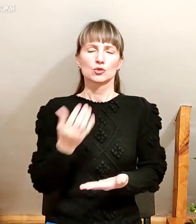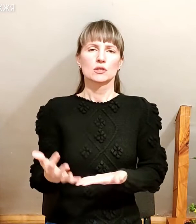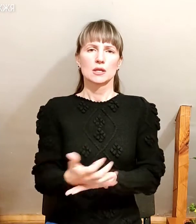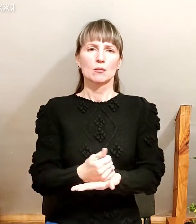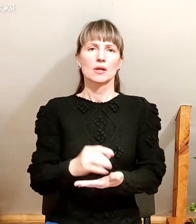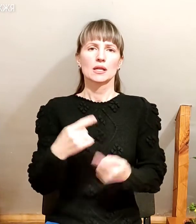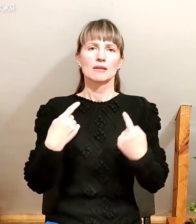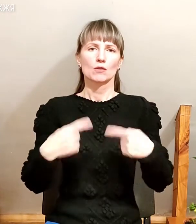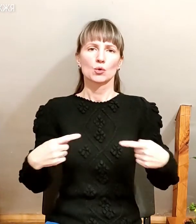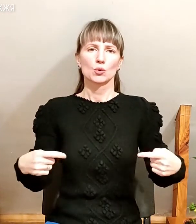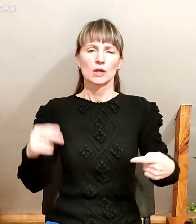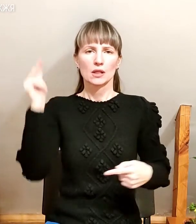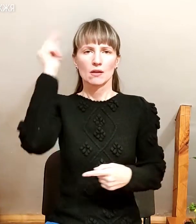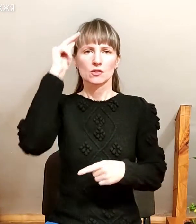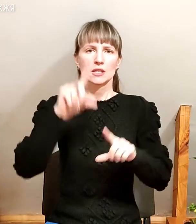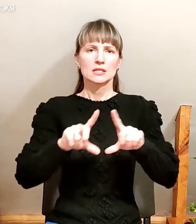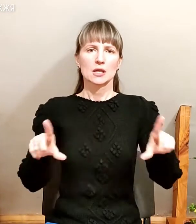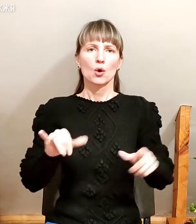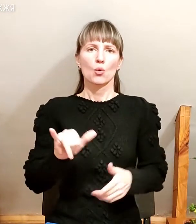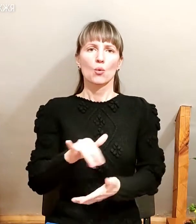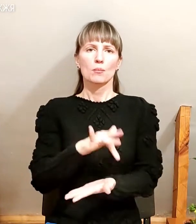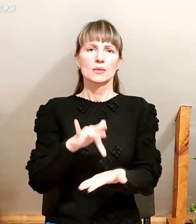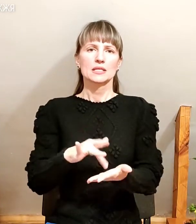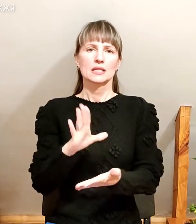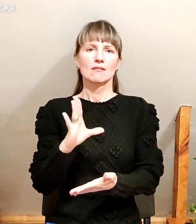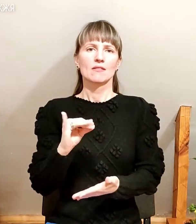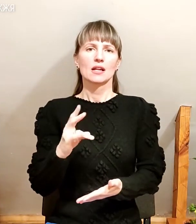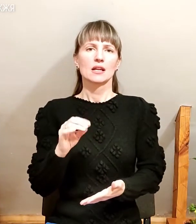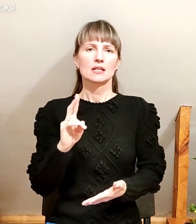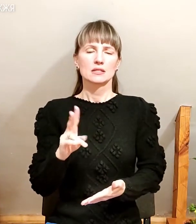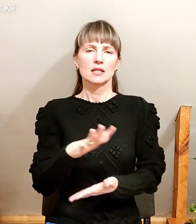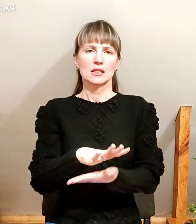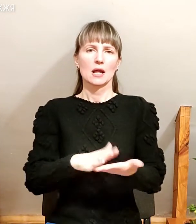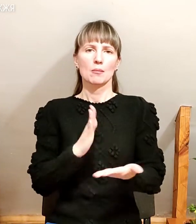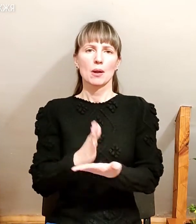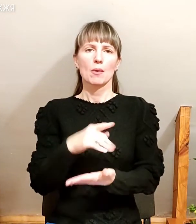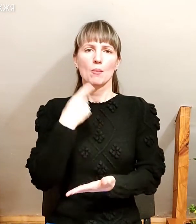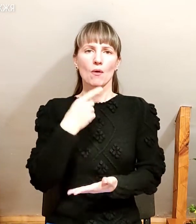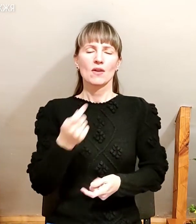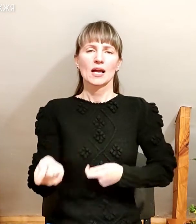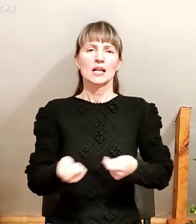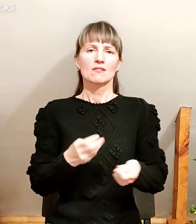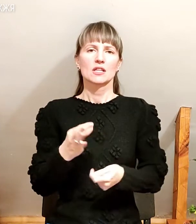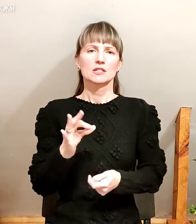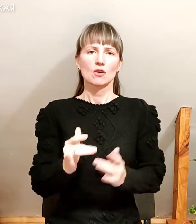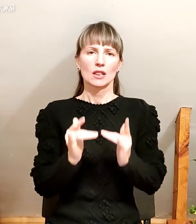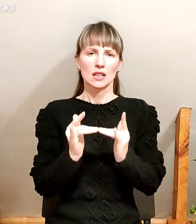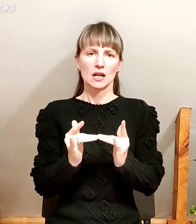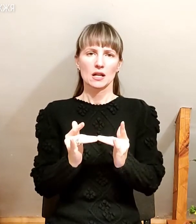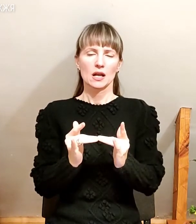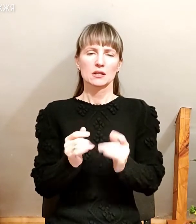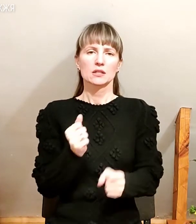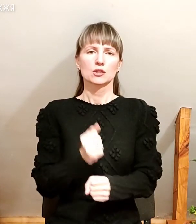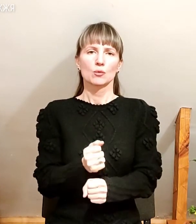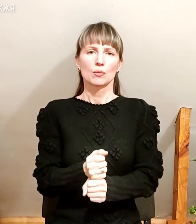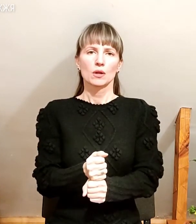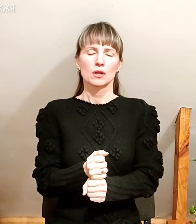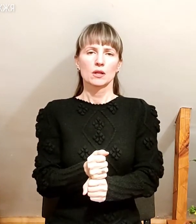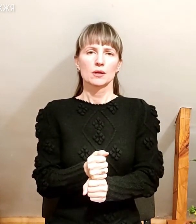інших навчальних закладах у місті Вільнянськ. Далі прошу пряму мову. Керівництво інтерната називало для